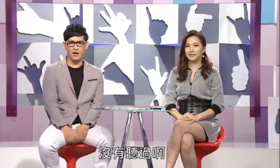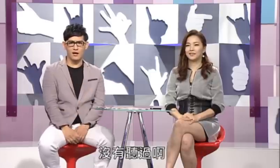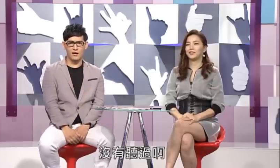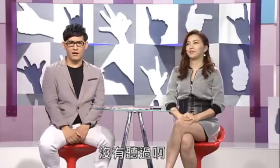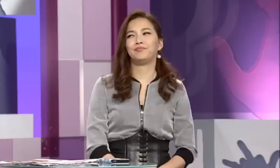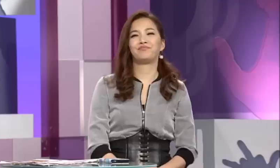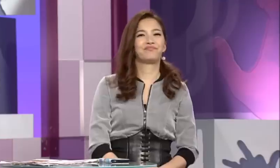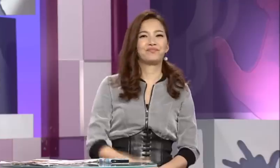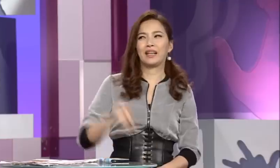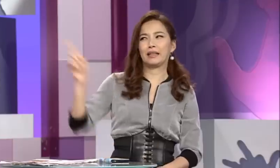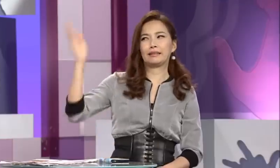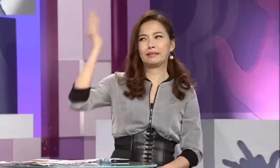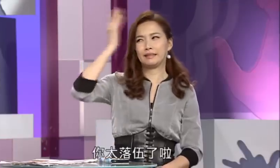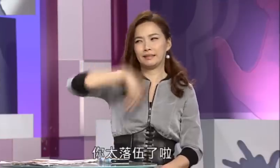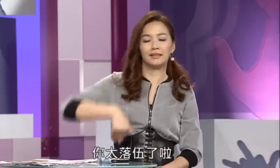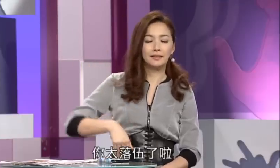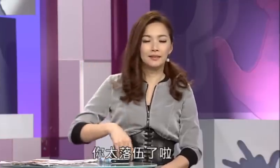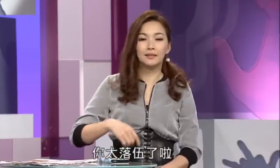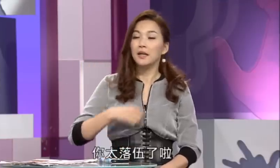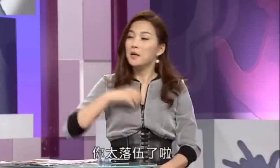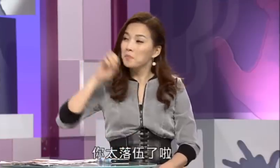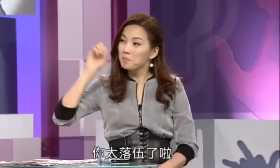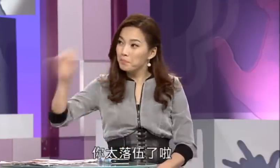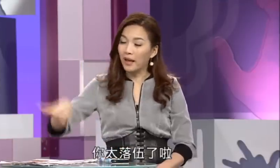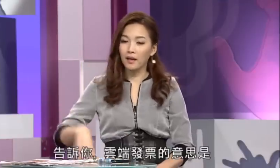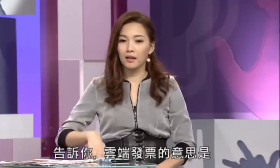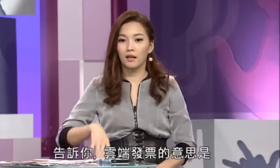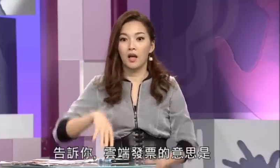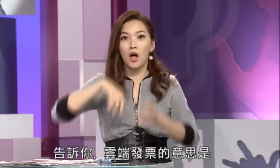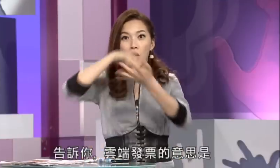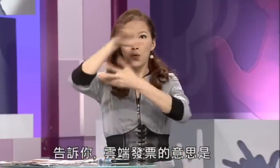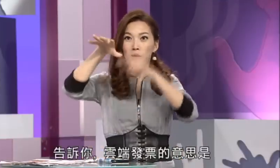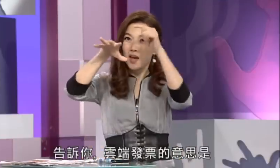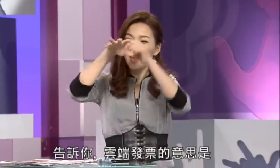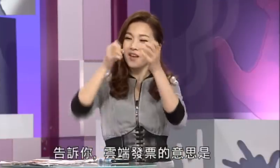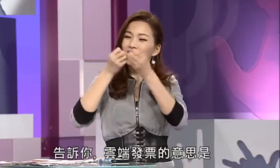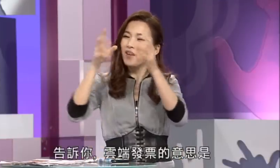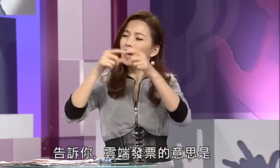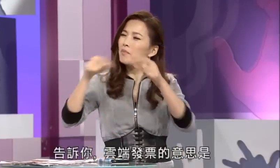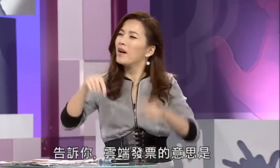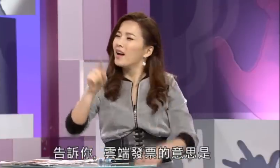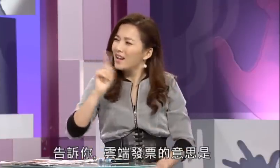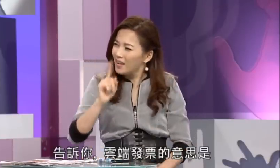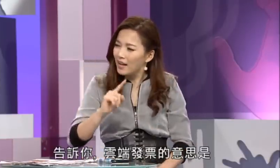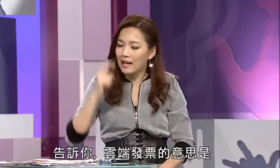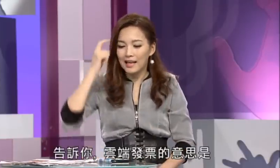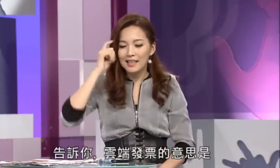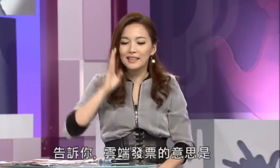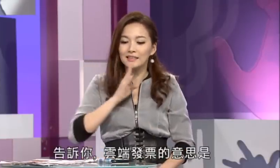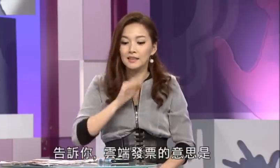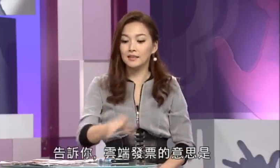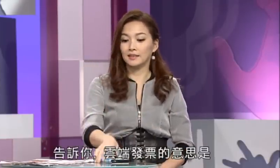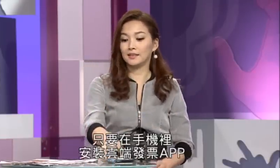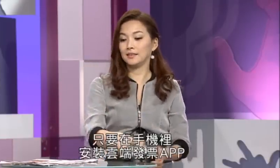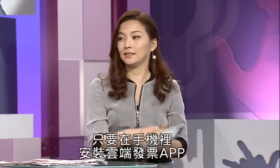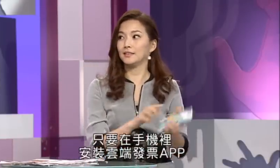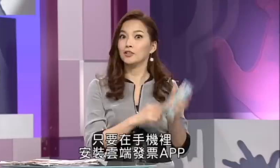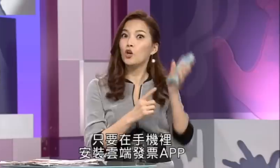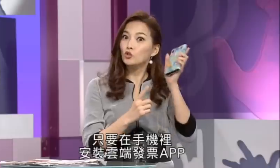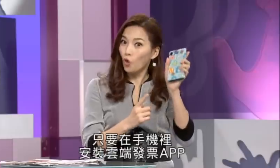过啊。 你太落伍了啦！告诉你哦，云端发票的意思是，只要在